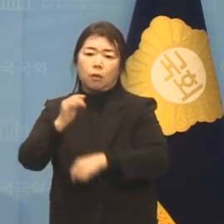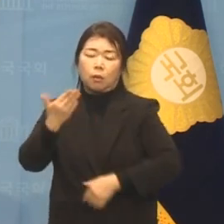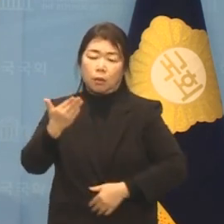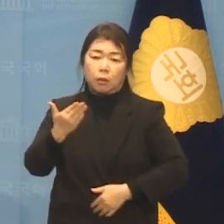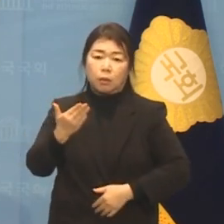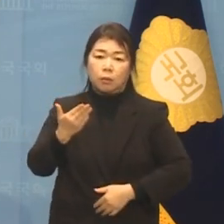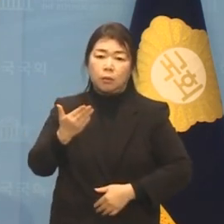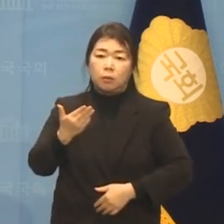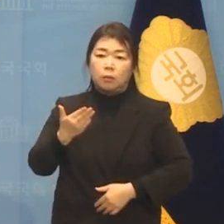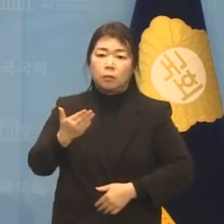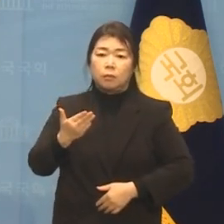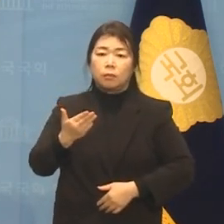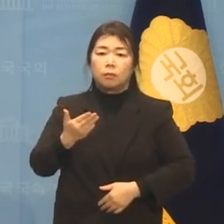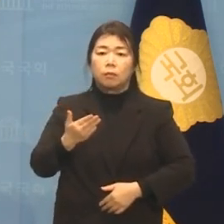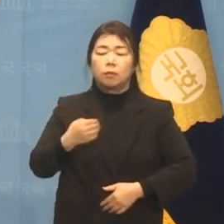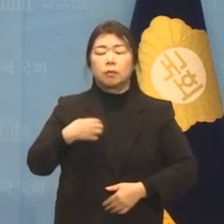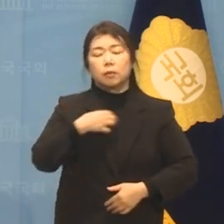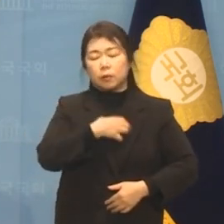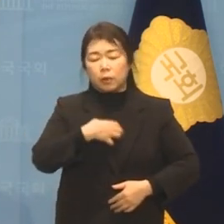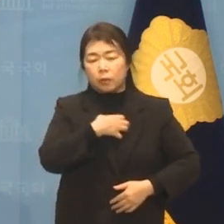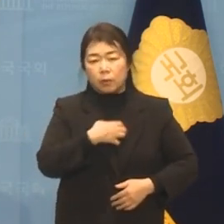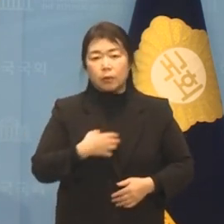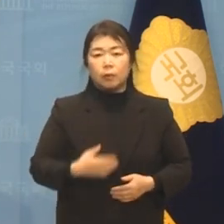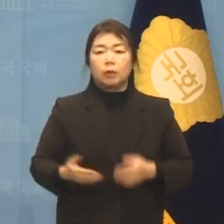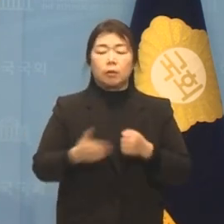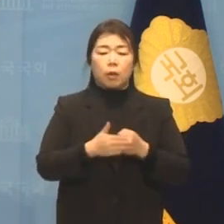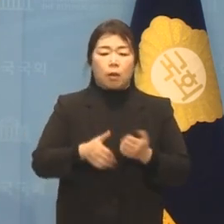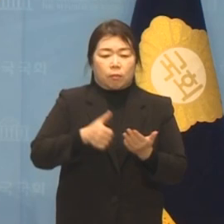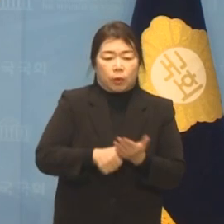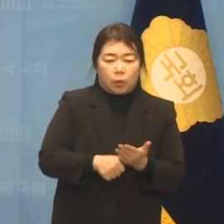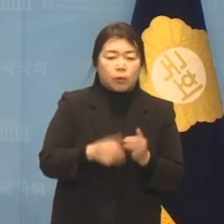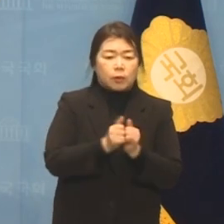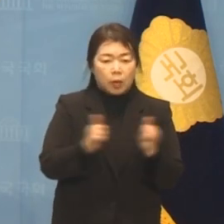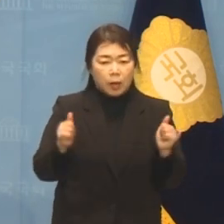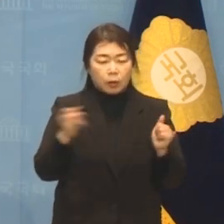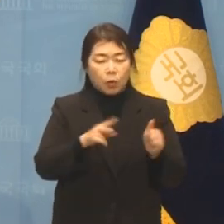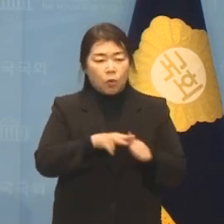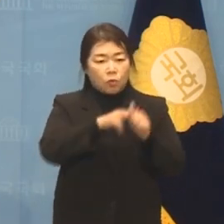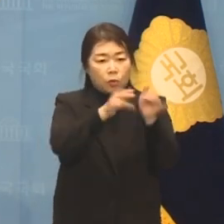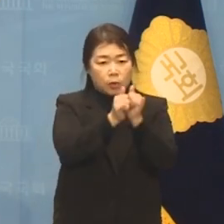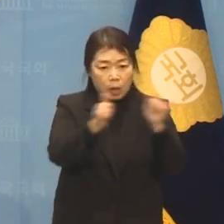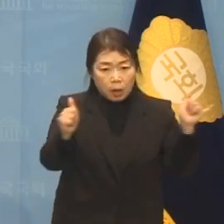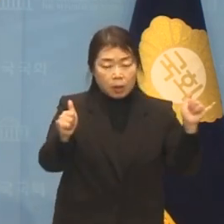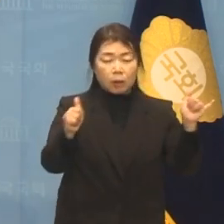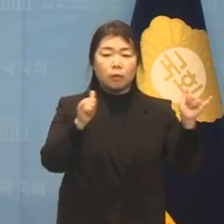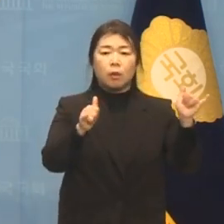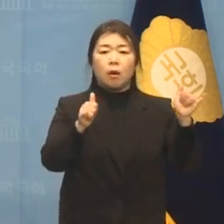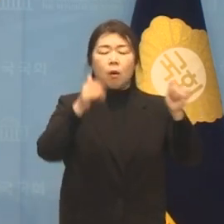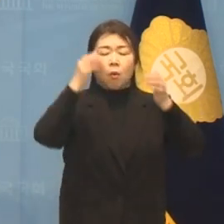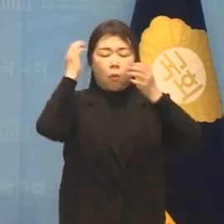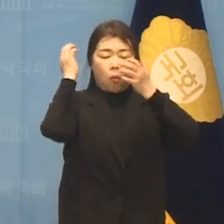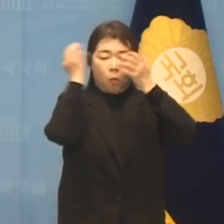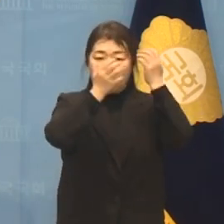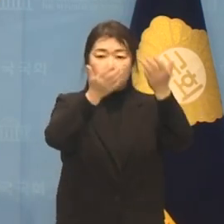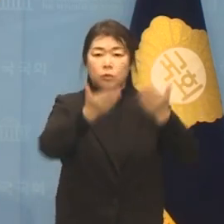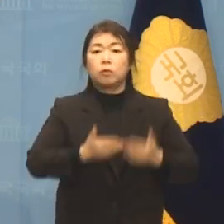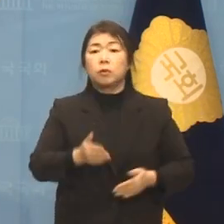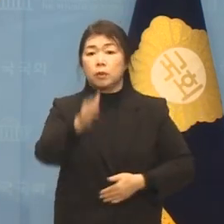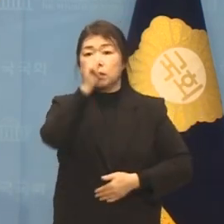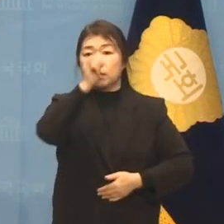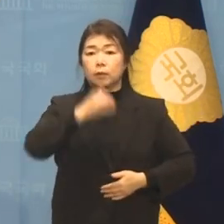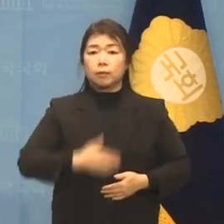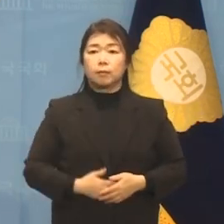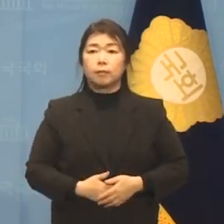그런 우려를 낳고 있습니다. 이로 인해서 유권자와 입후보 예정자들에게 큰 혼란을 주고 있는